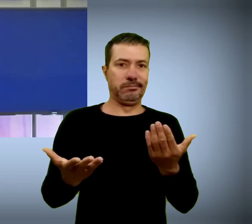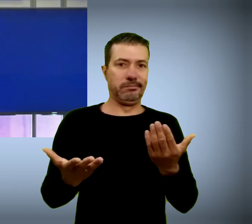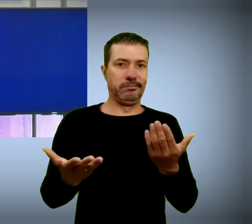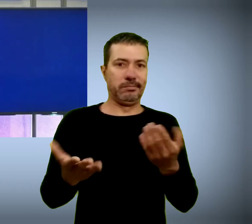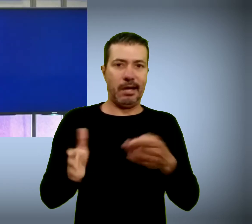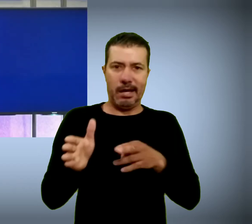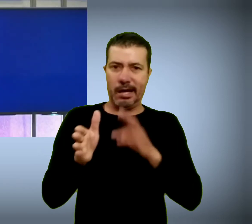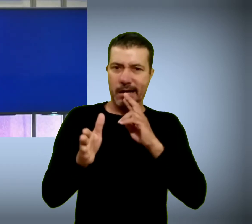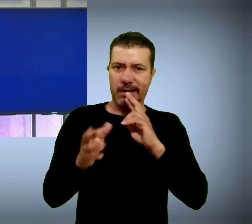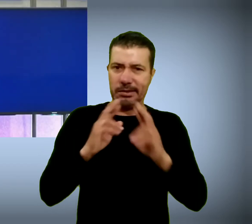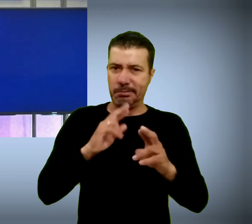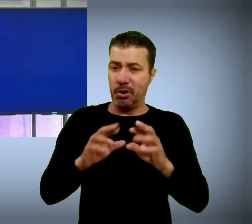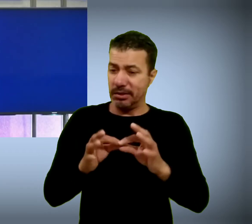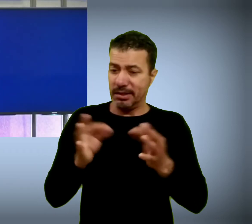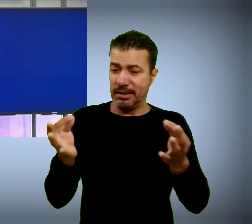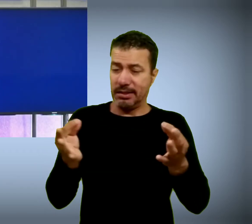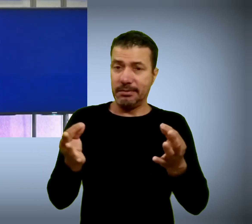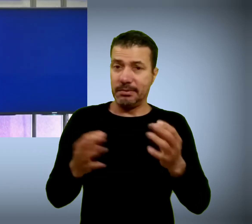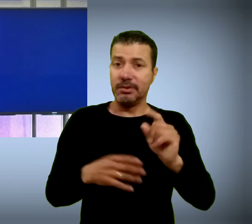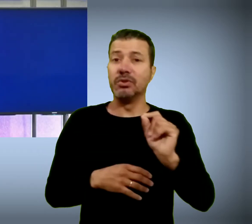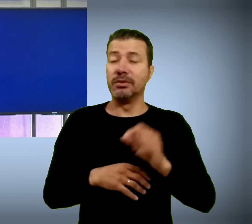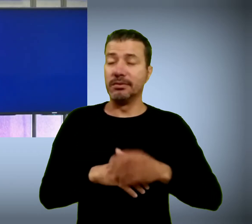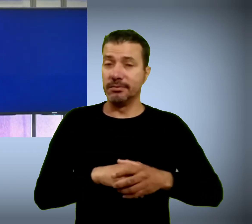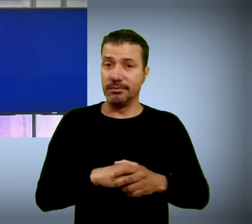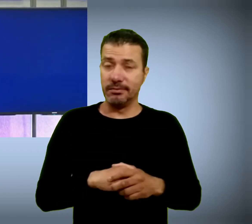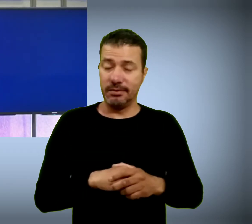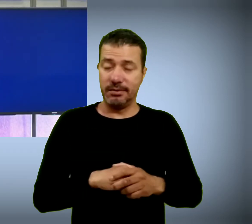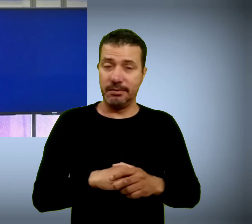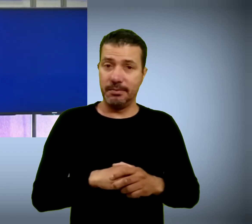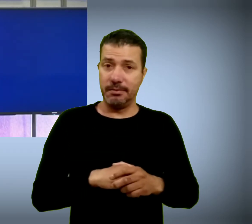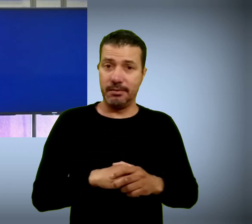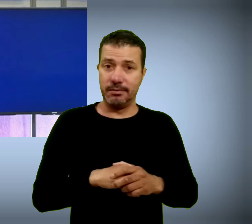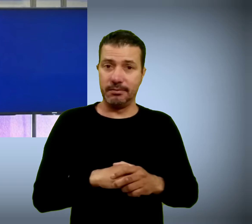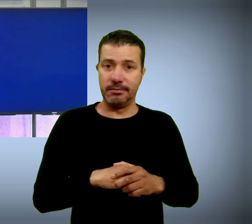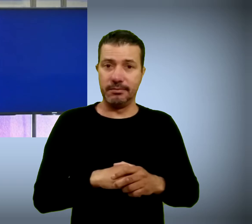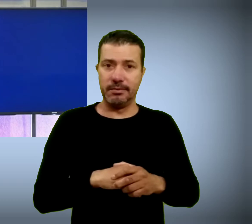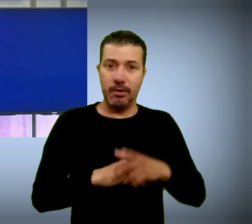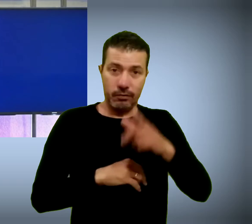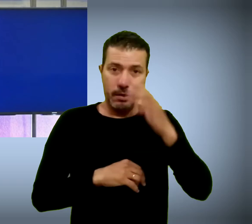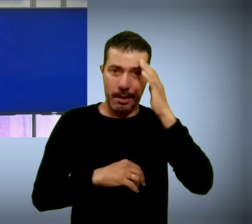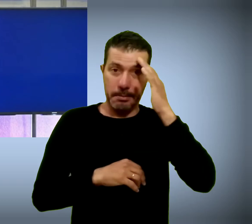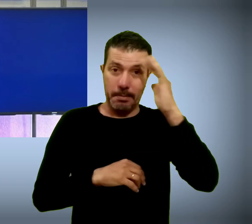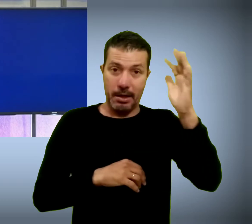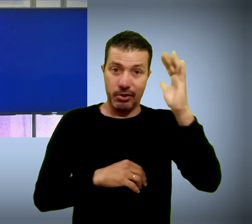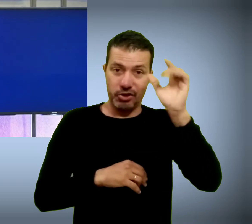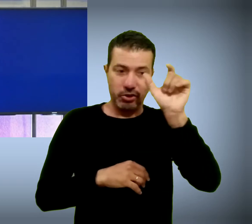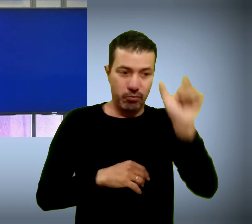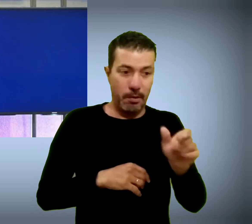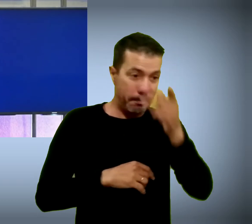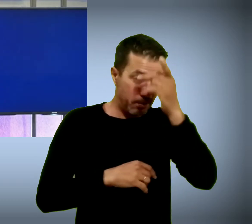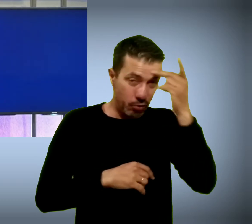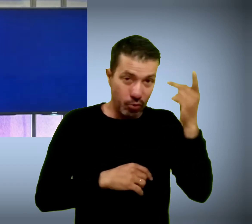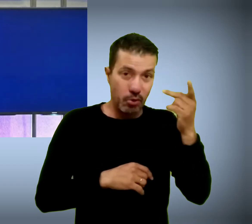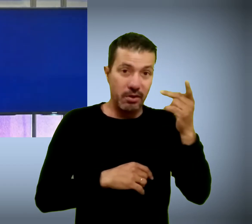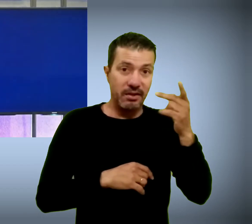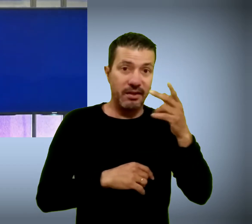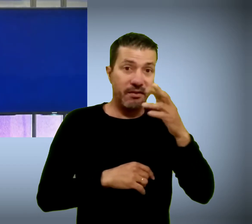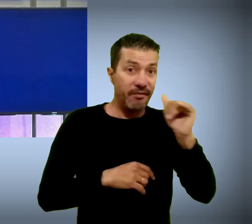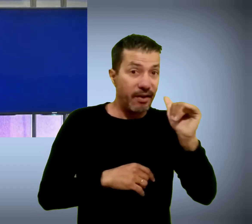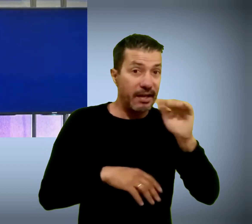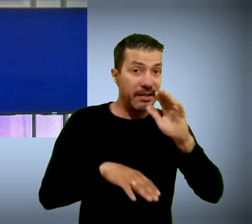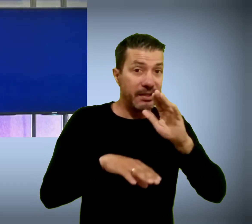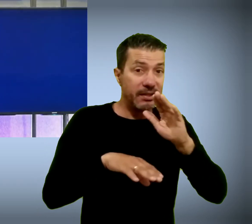A resposta também para mim é muito simples, gente. A resposta é assim, imagine uma pessoa que causa